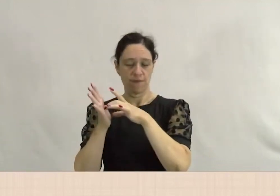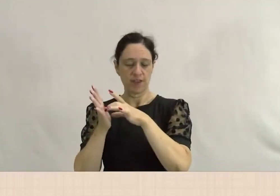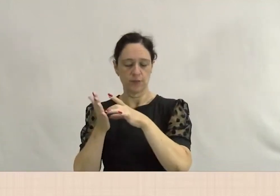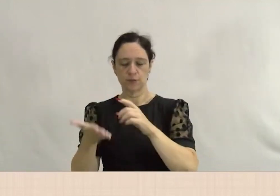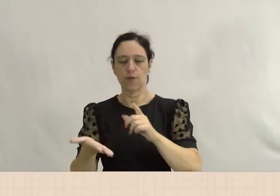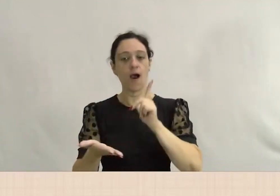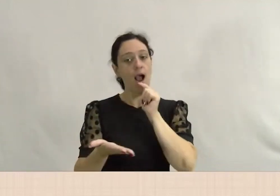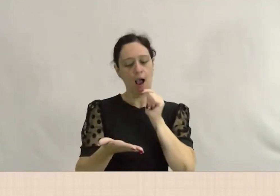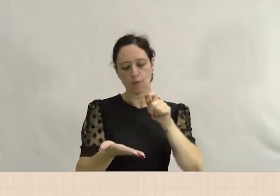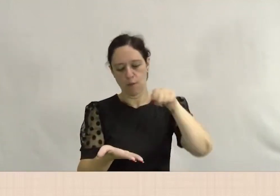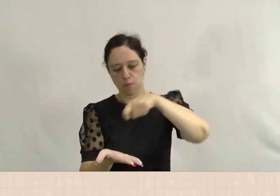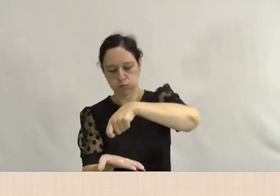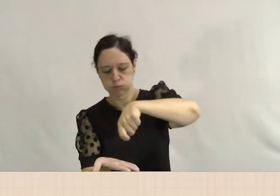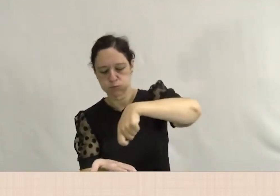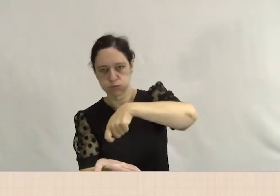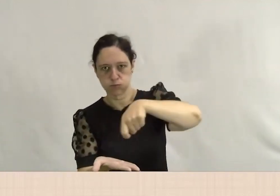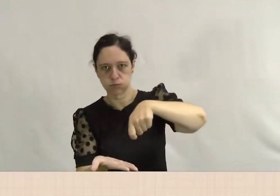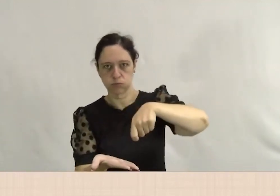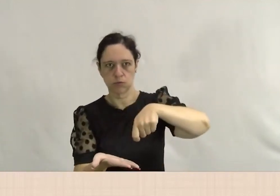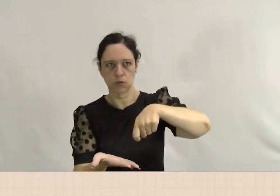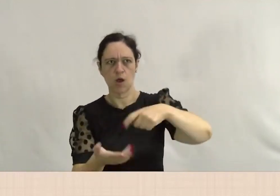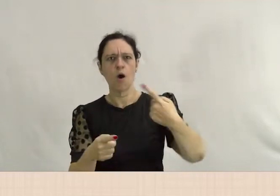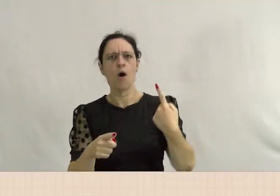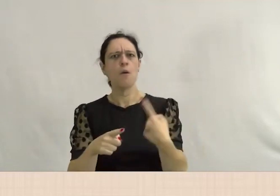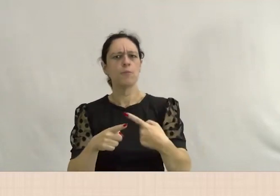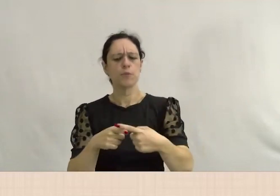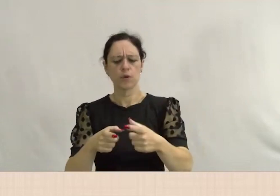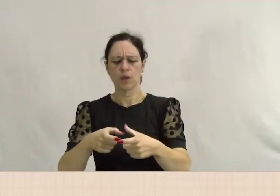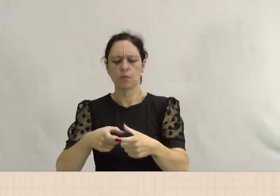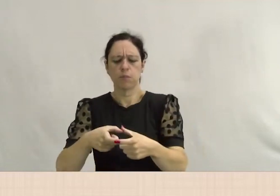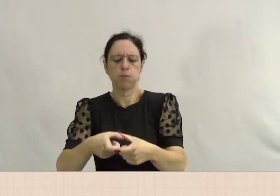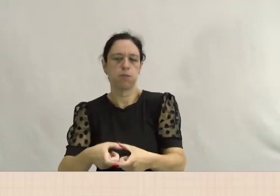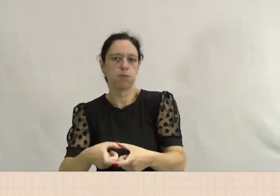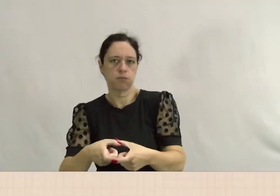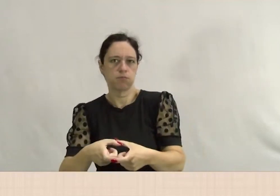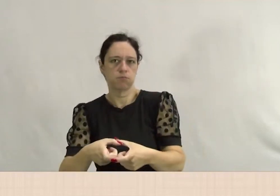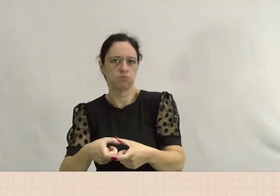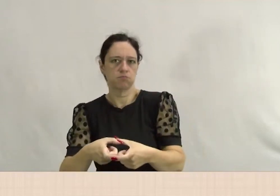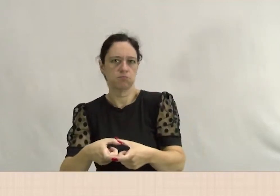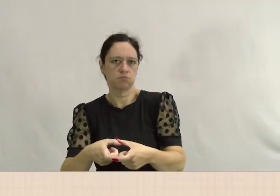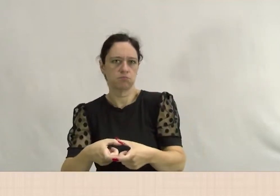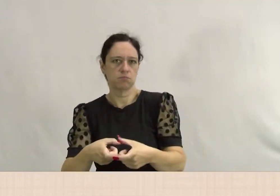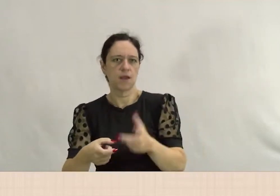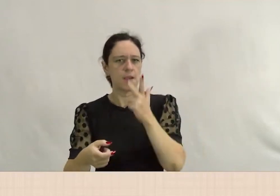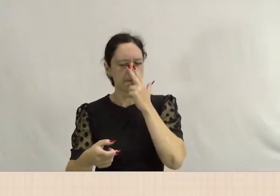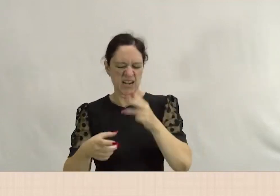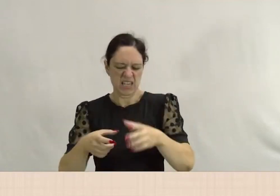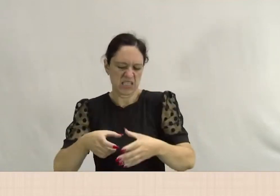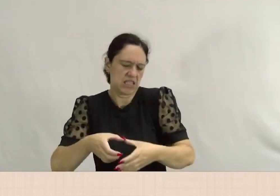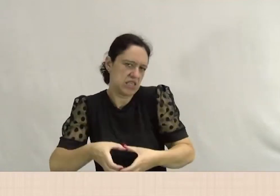água. Por que ele vem em forma de uma semisfera?